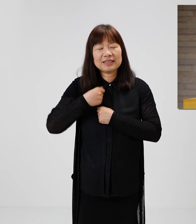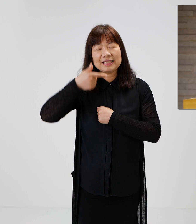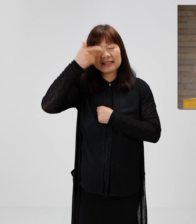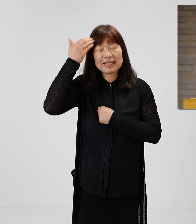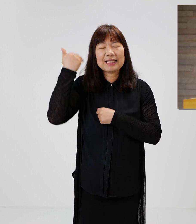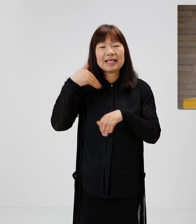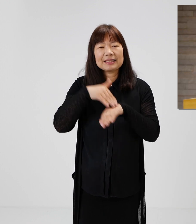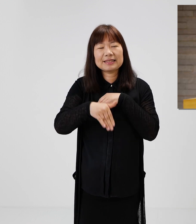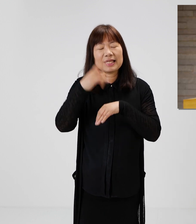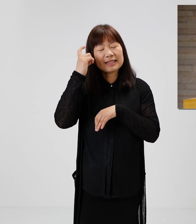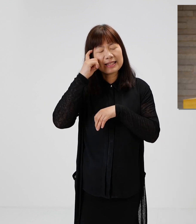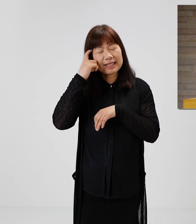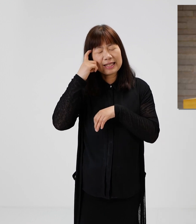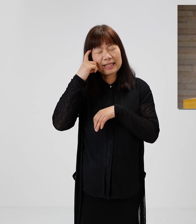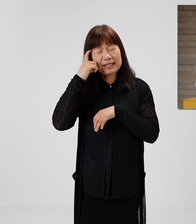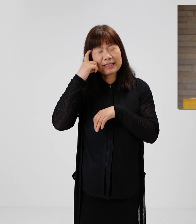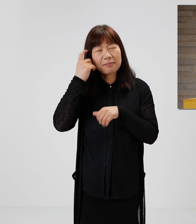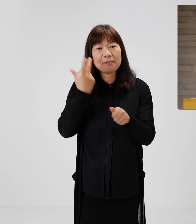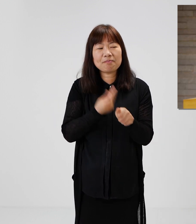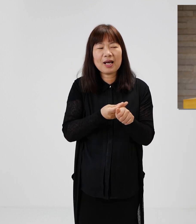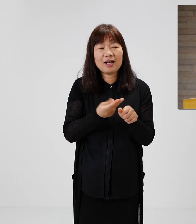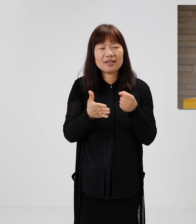옛날식의 사고에 젖어서